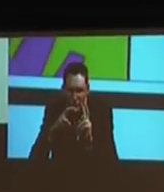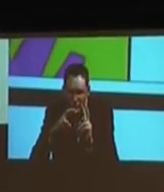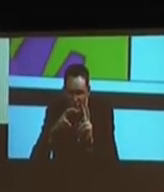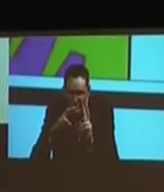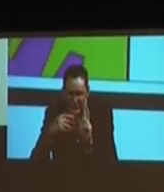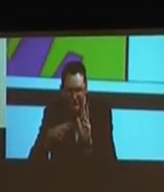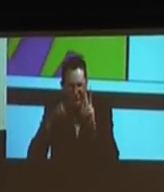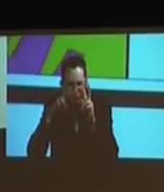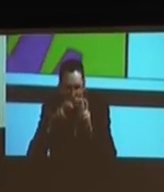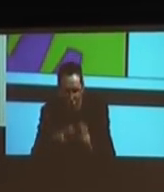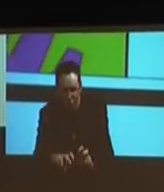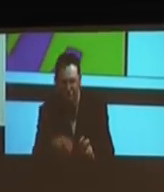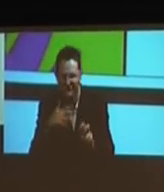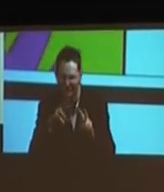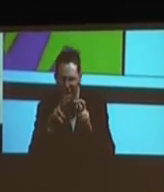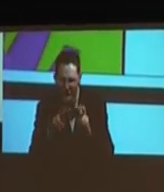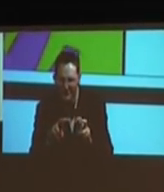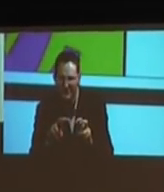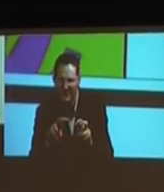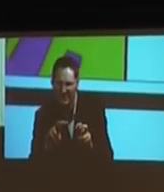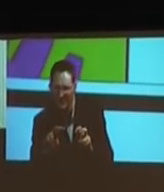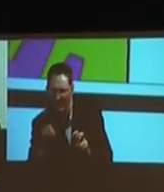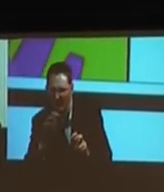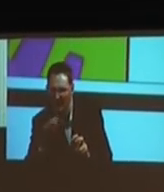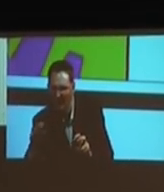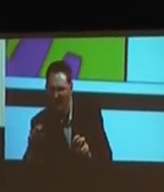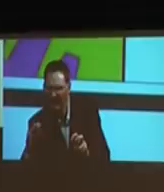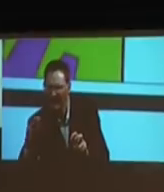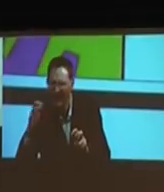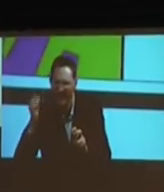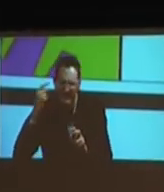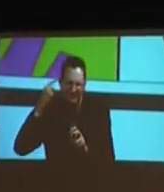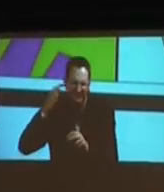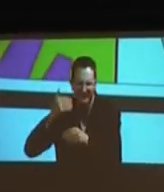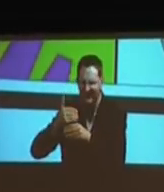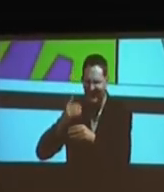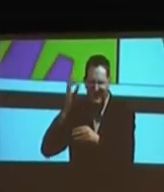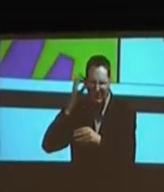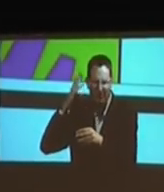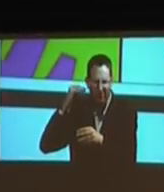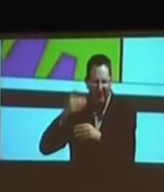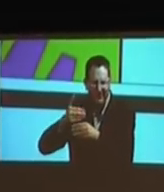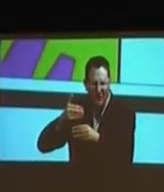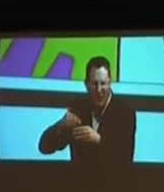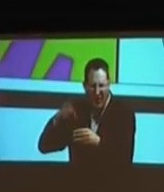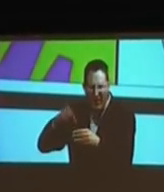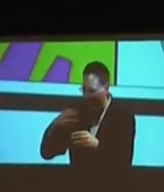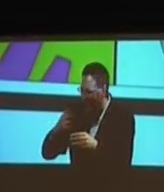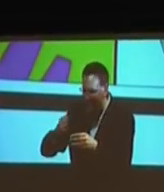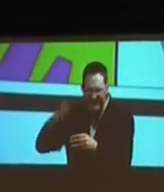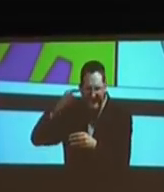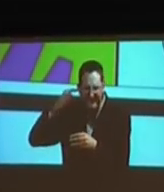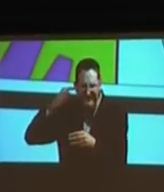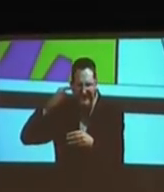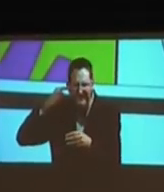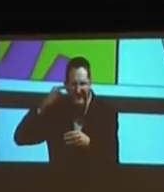Eben hatten wir das Thema Trisomie 21, also dieses früher genannte Down-Syndrom, dass man versucht hat,